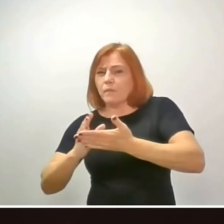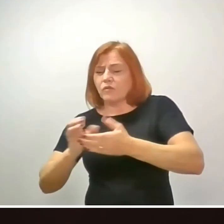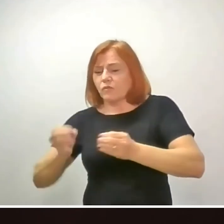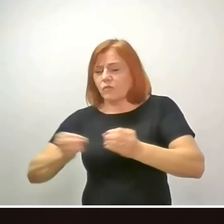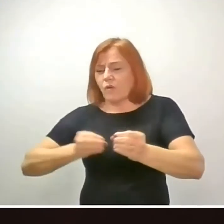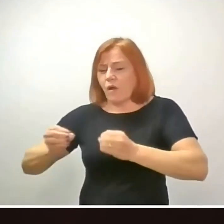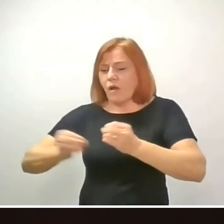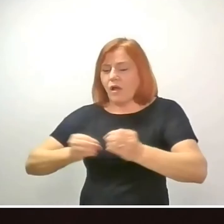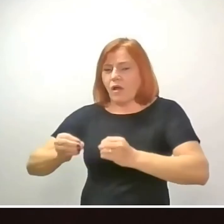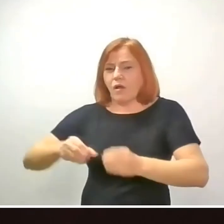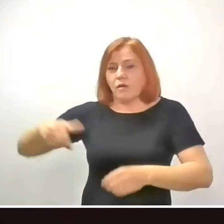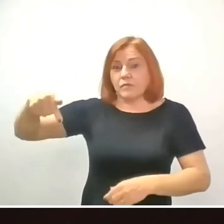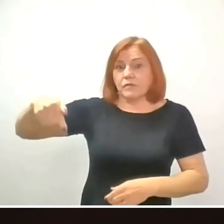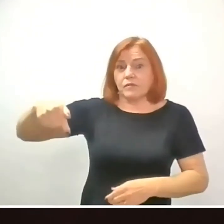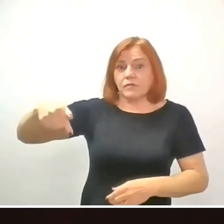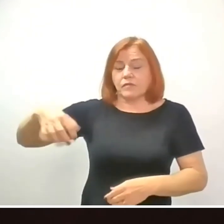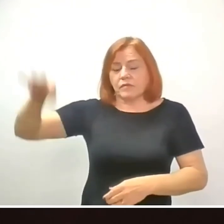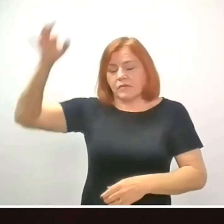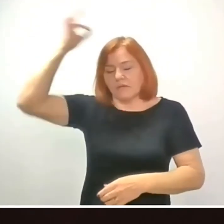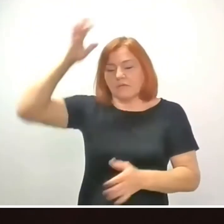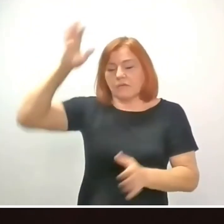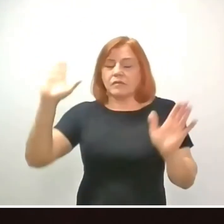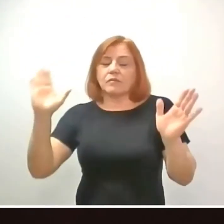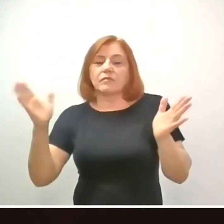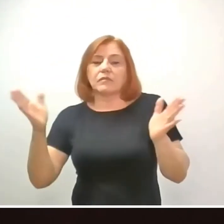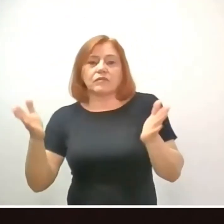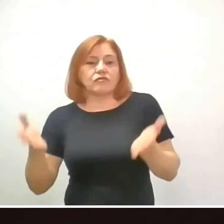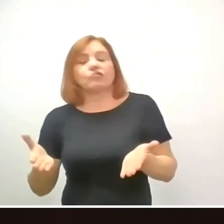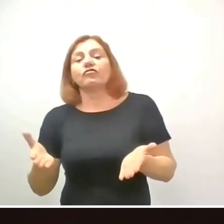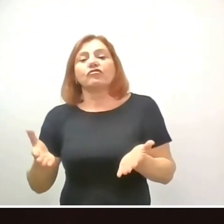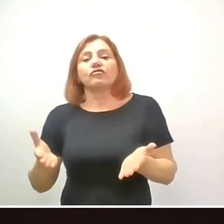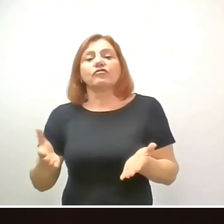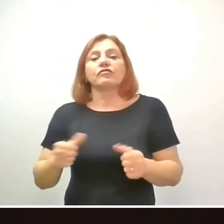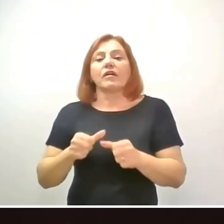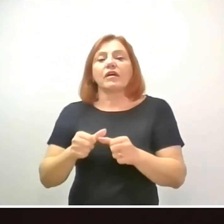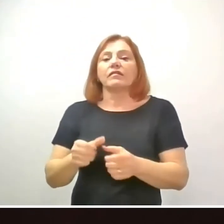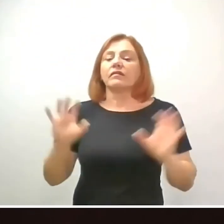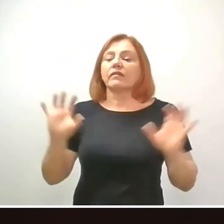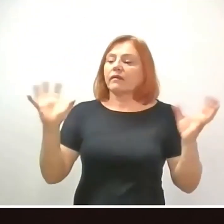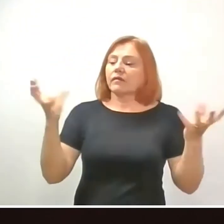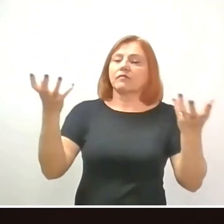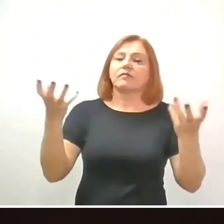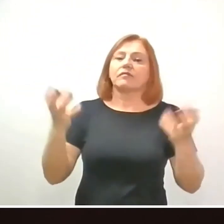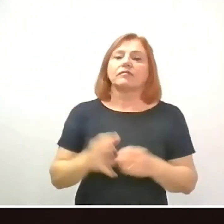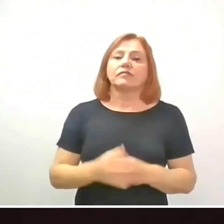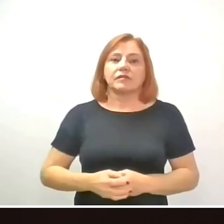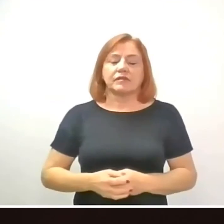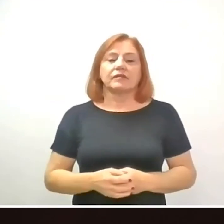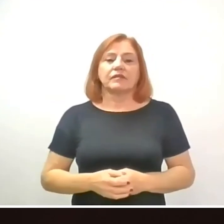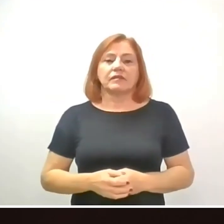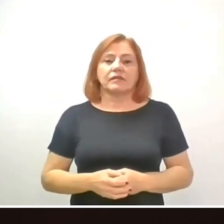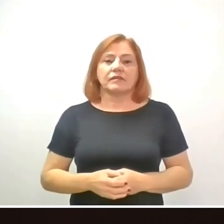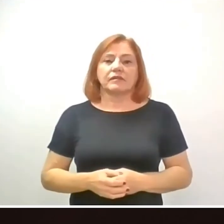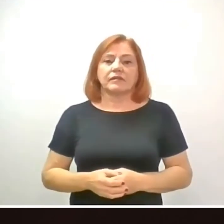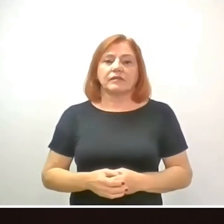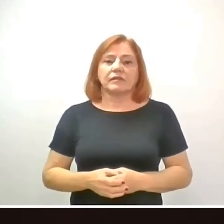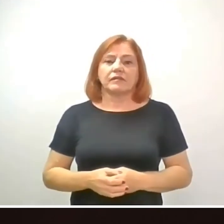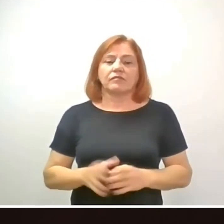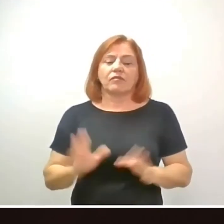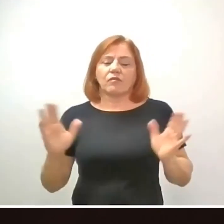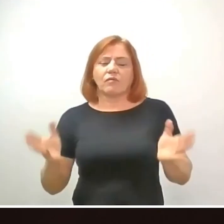nós. Aquilo que era uma comportagem convencional, hoje o Senhor usou 7 Espíritos